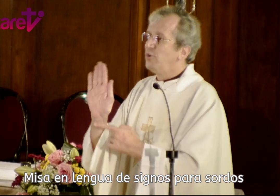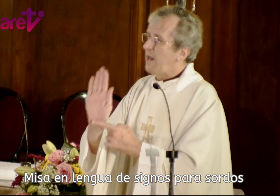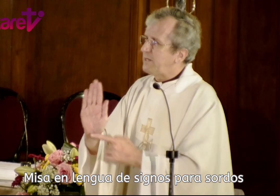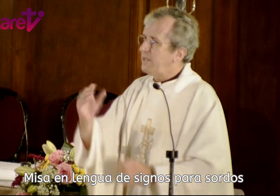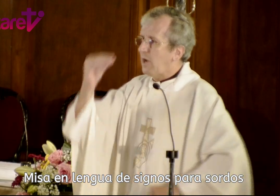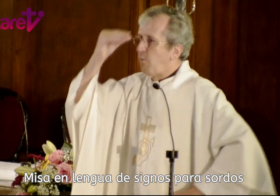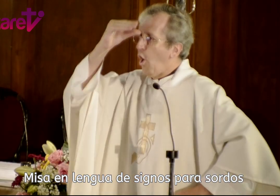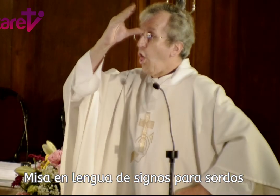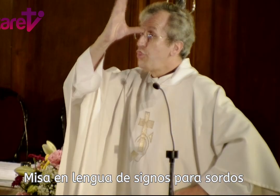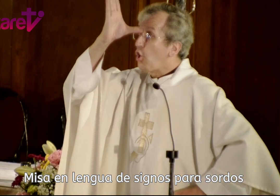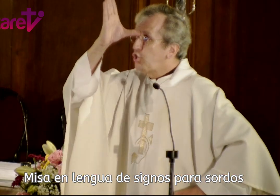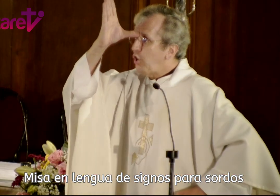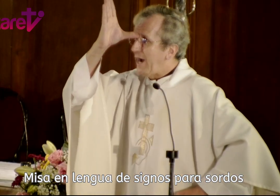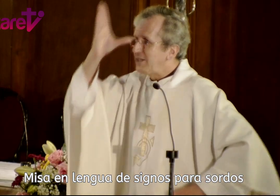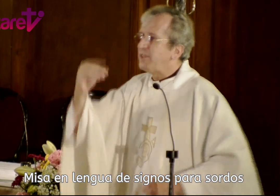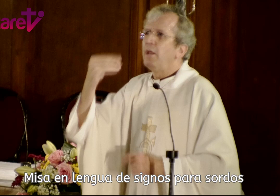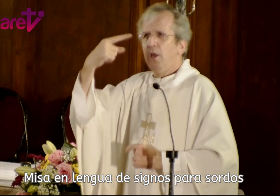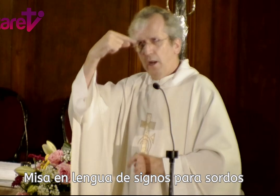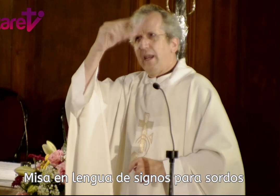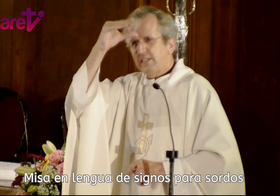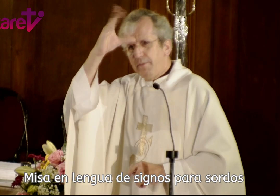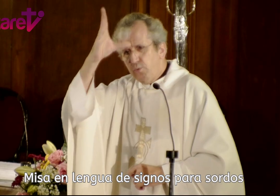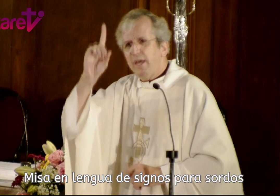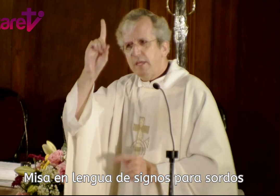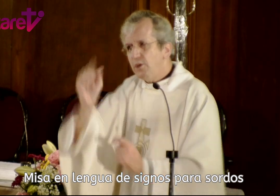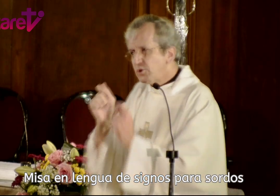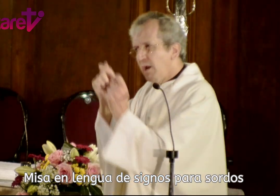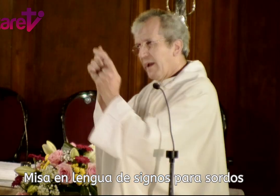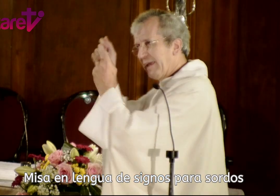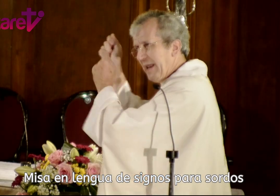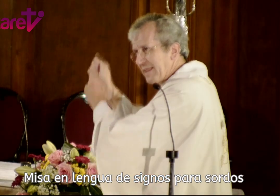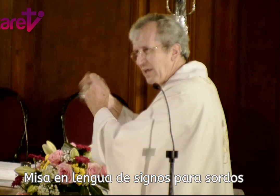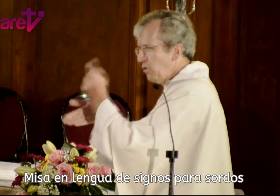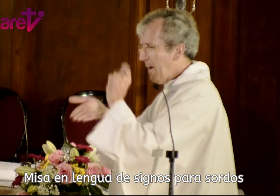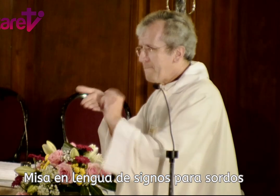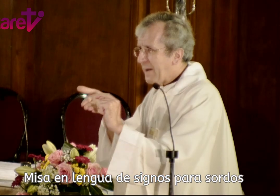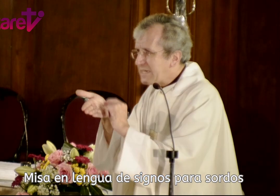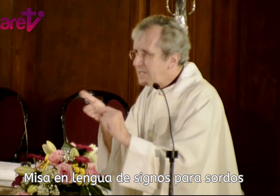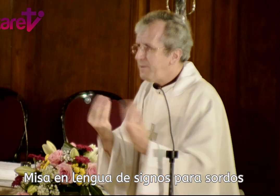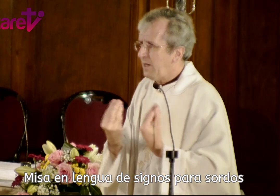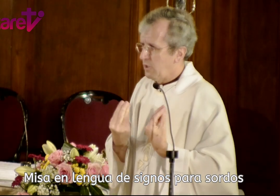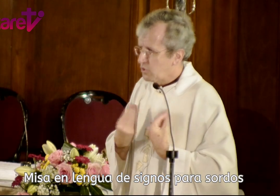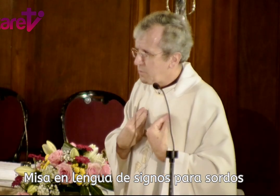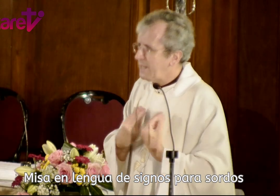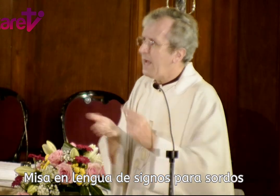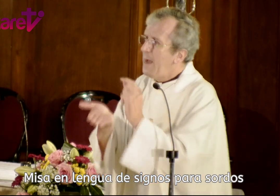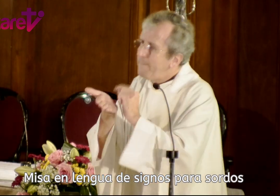la presenta como doctora, es decir, la sabiduría de Dios que le ha dado para escribir su vida, para